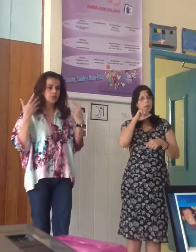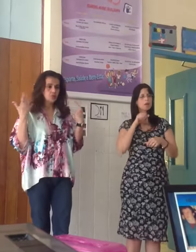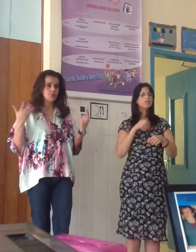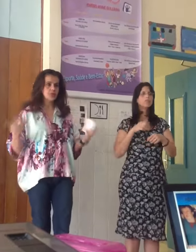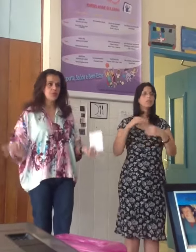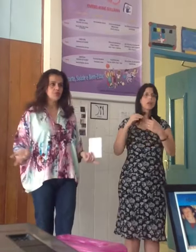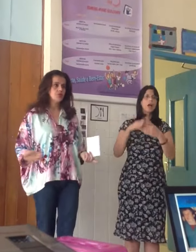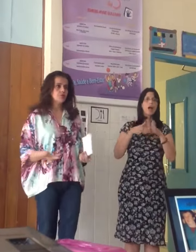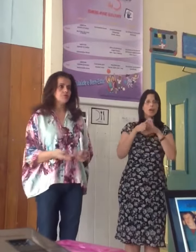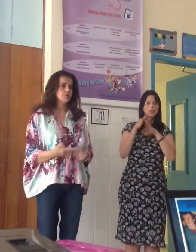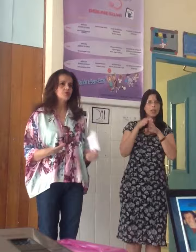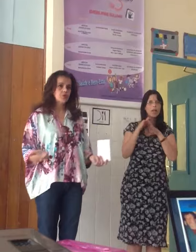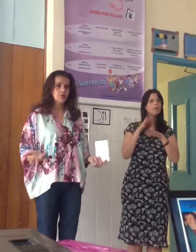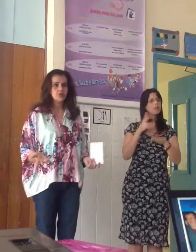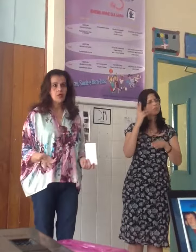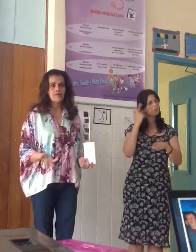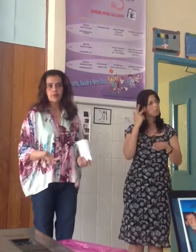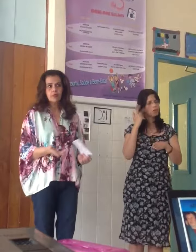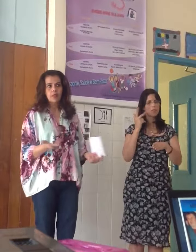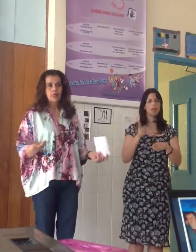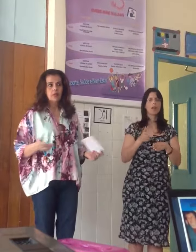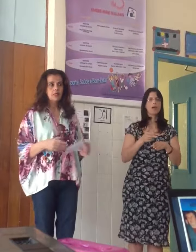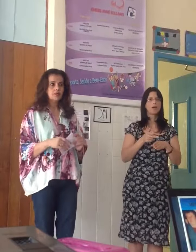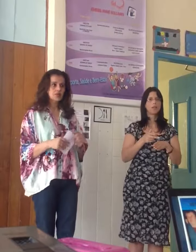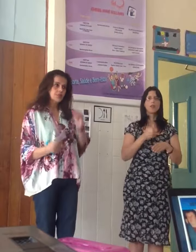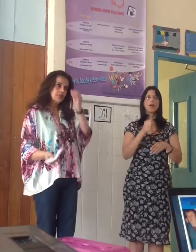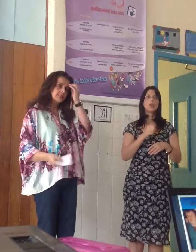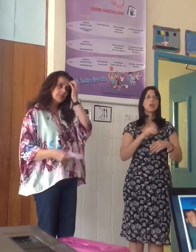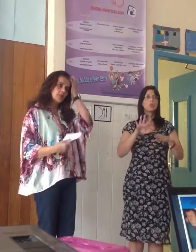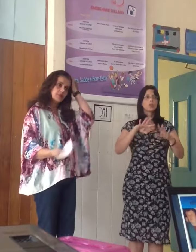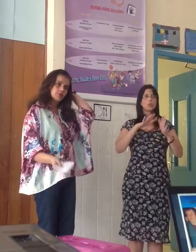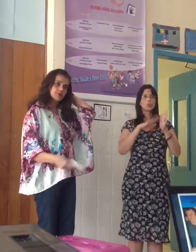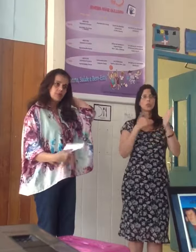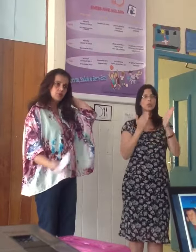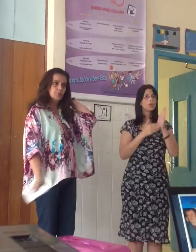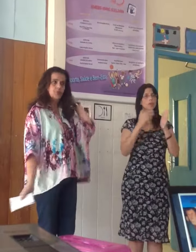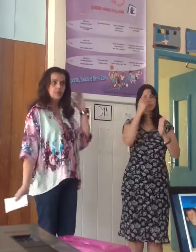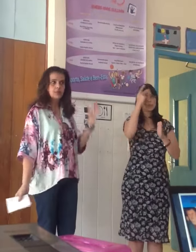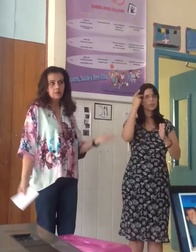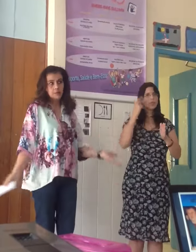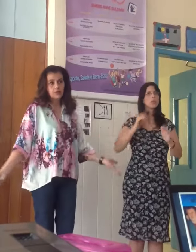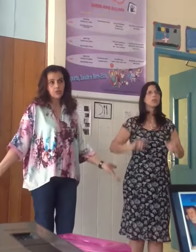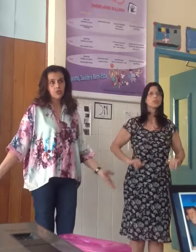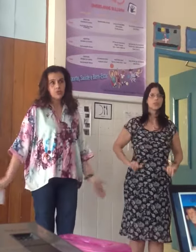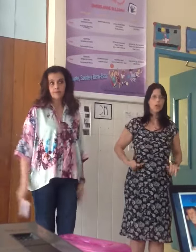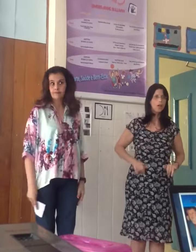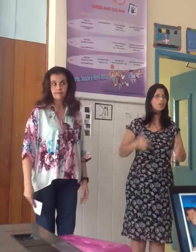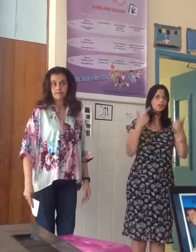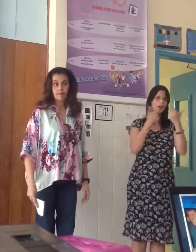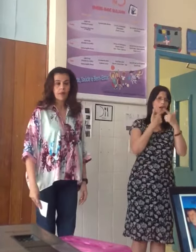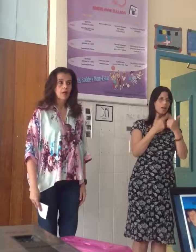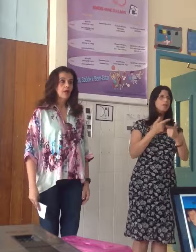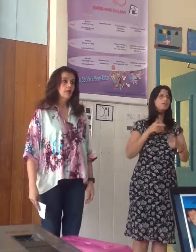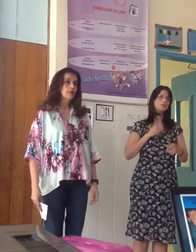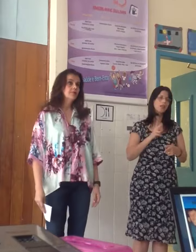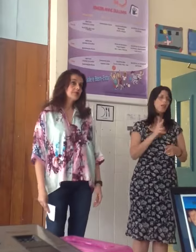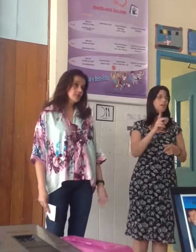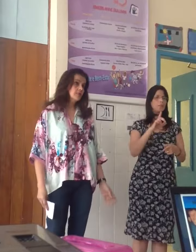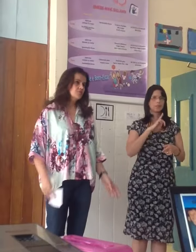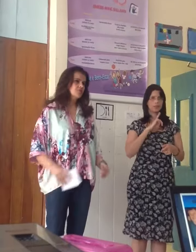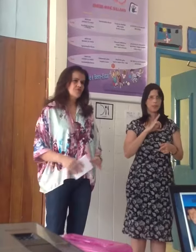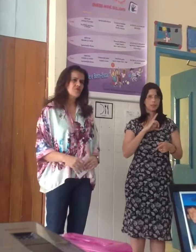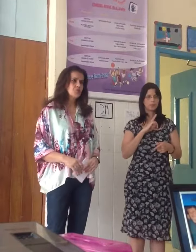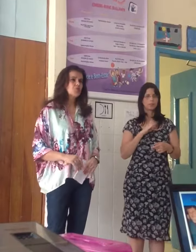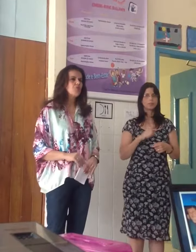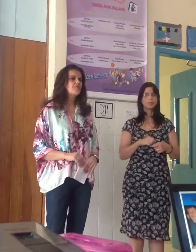acho que temos todos os sentidos, a gente também sofre discriminação, preconceito, bullying, imagina, mas